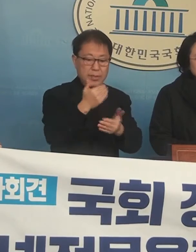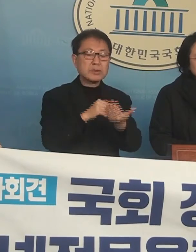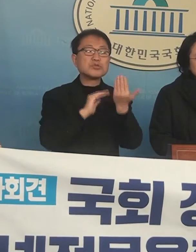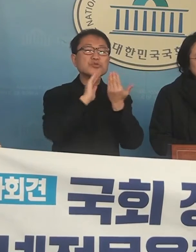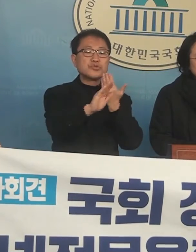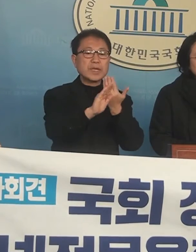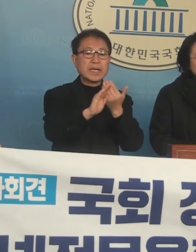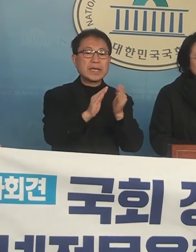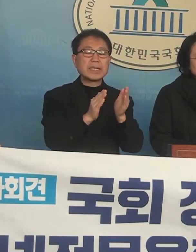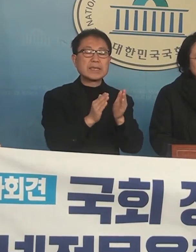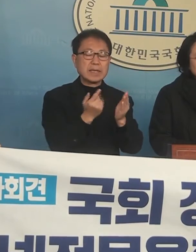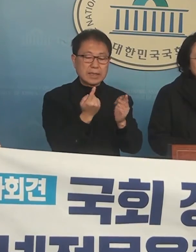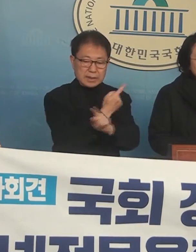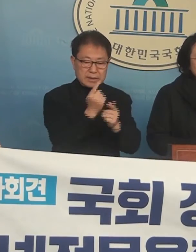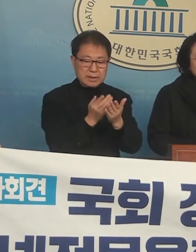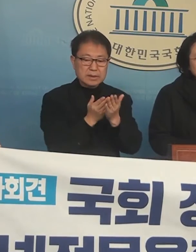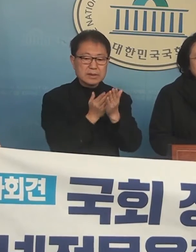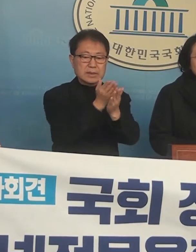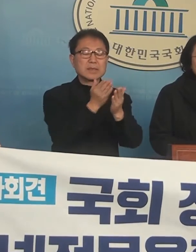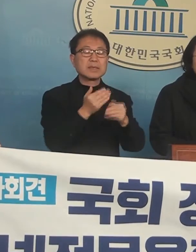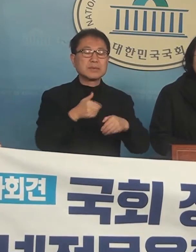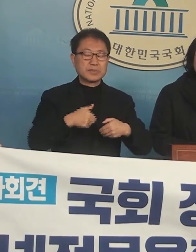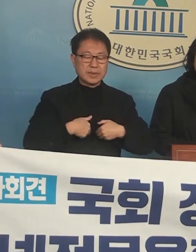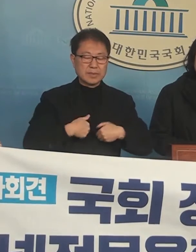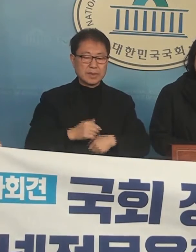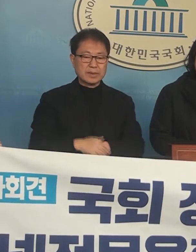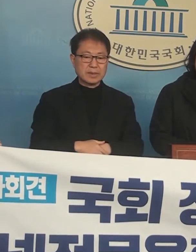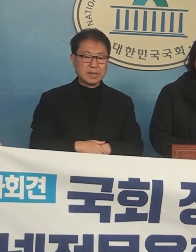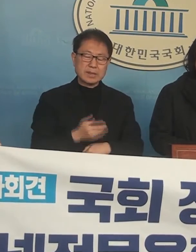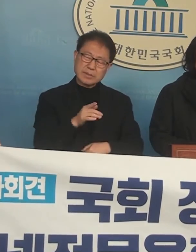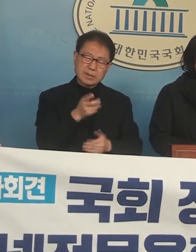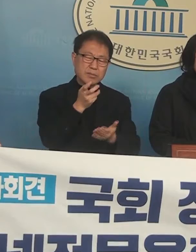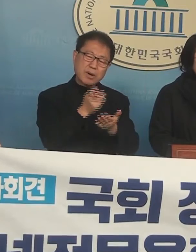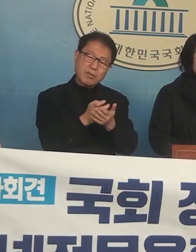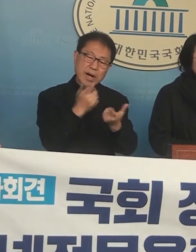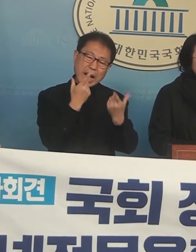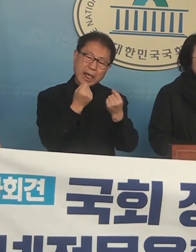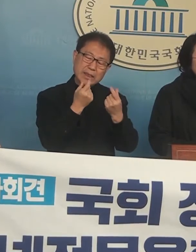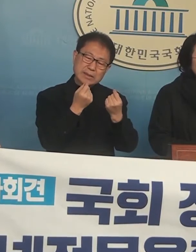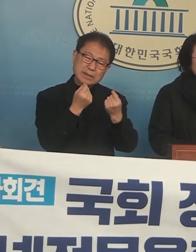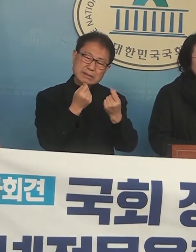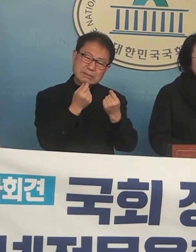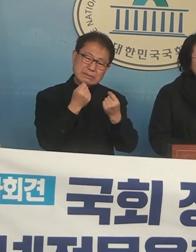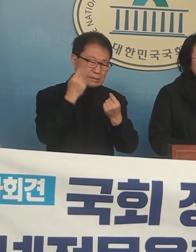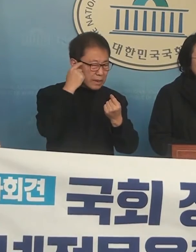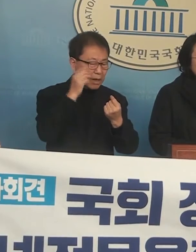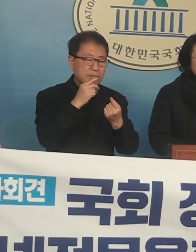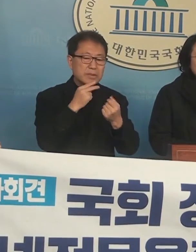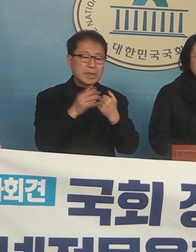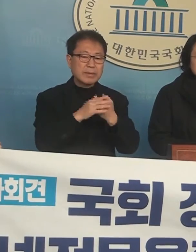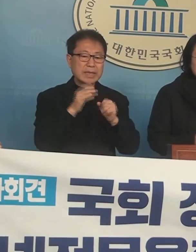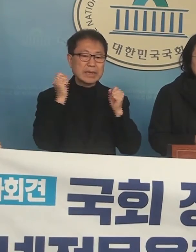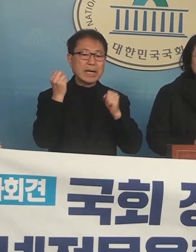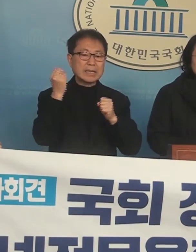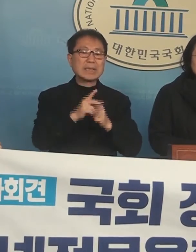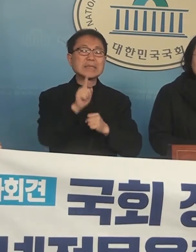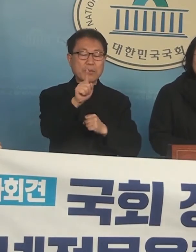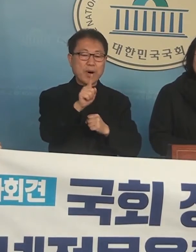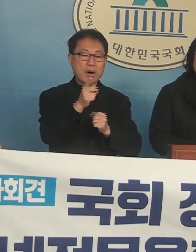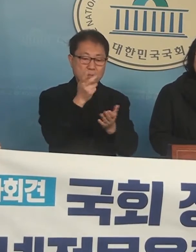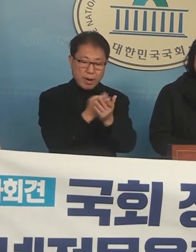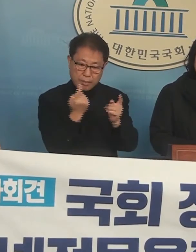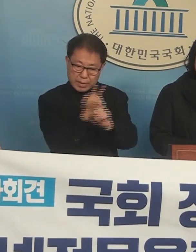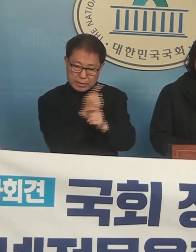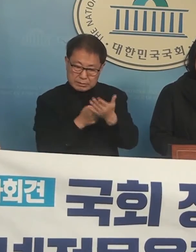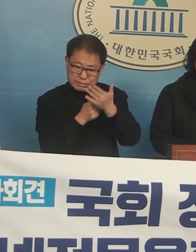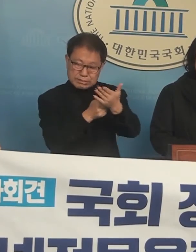도입하실 것을 다시 한번 권유드립니다. 그러나 이 법은 그럴 의도가 없으므로 다시는 이 법이 법안으로